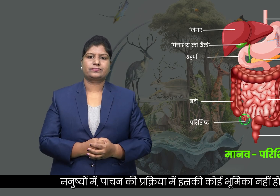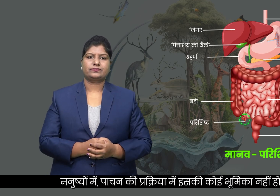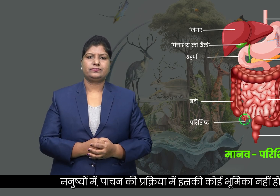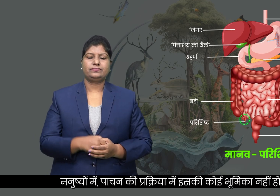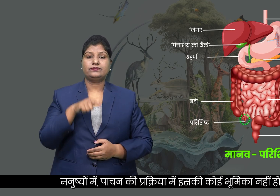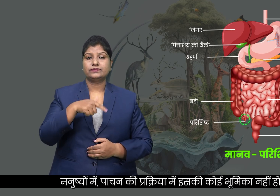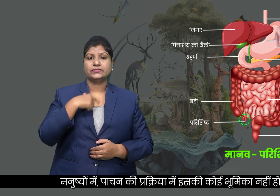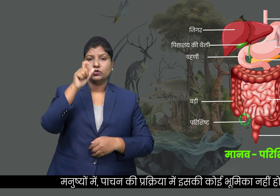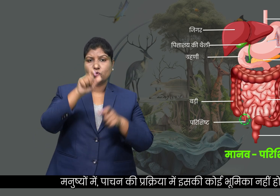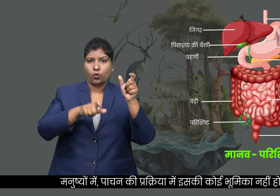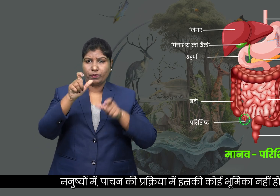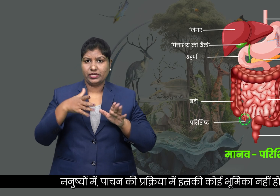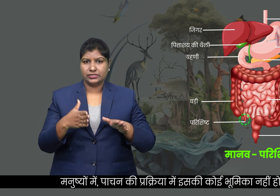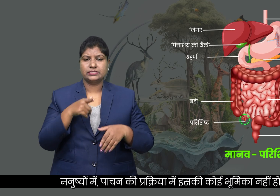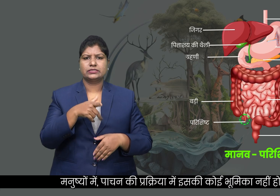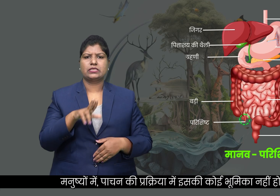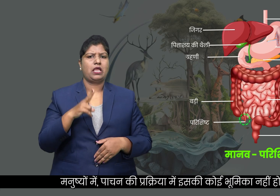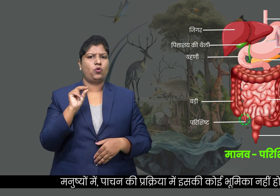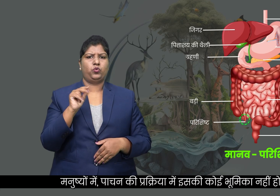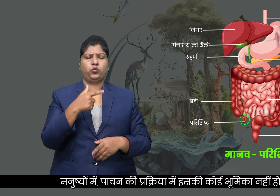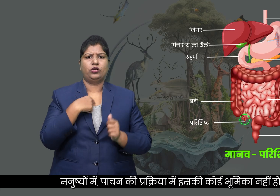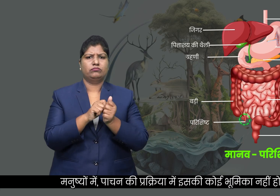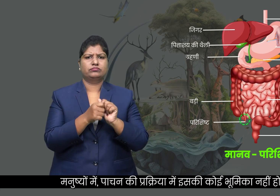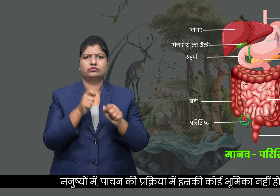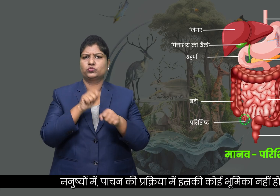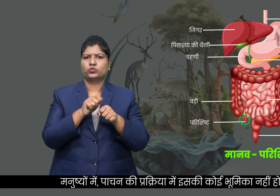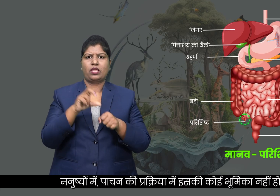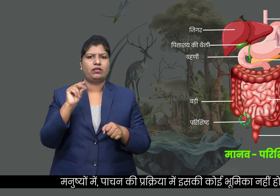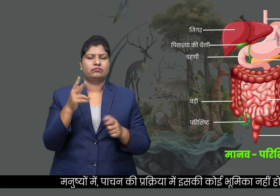मनुष्यों में पाचन की प्रक्रिया में इसकी कोई भूमिका नहीं होती है।